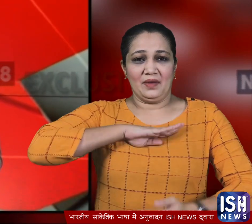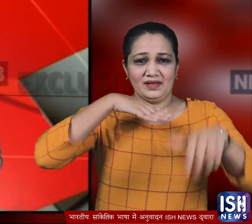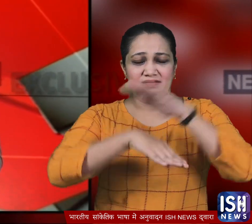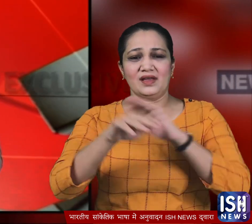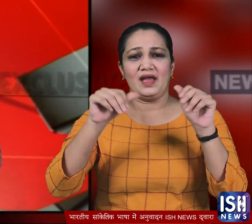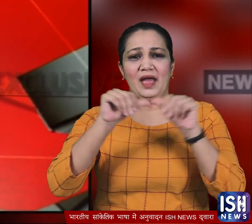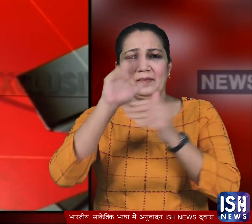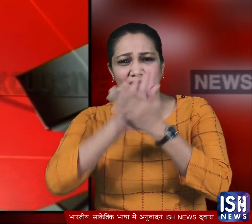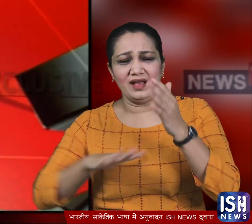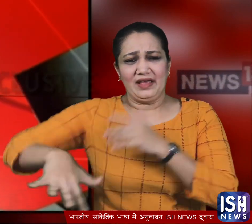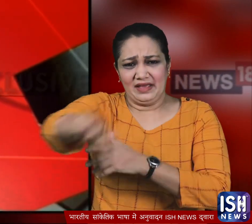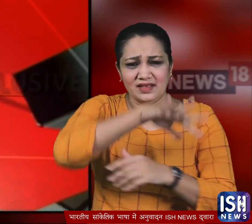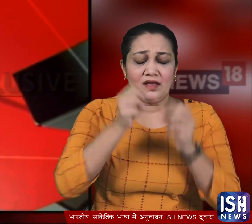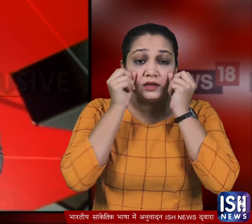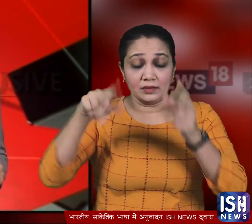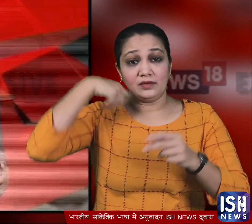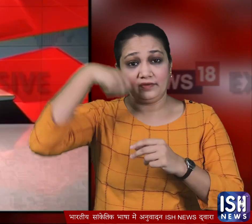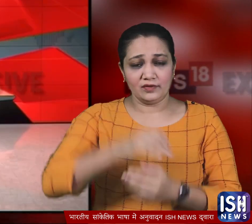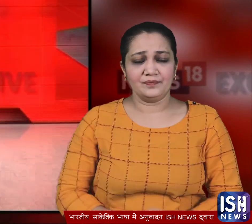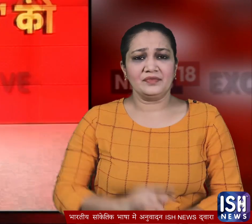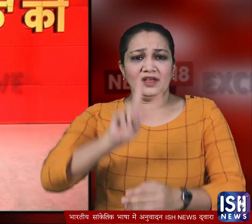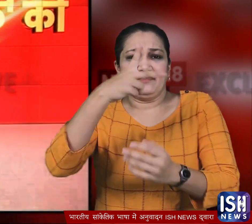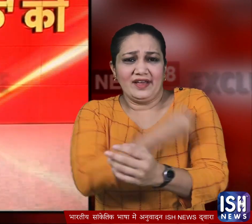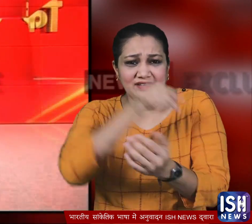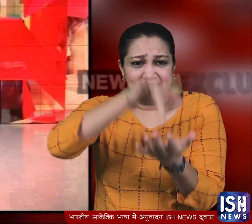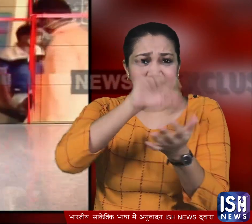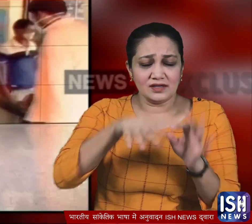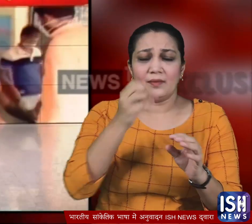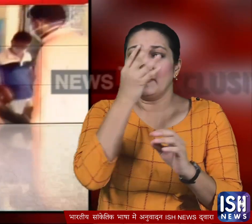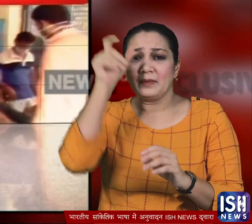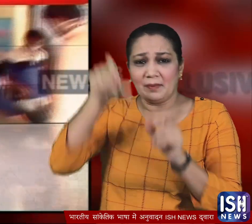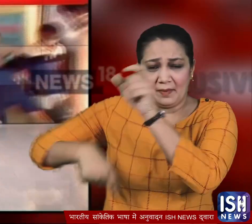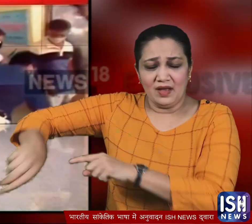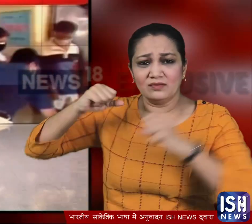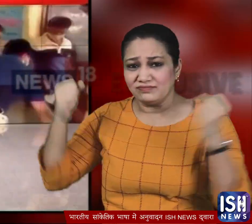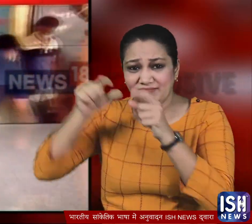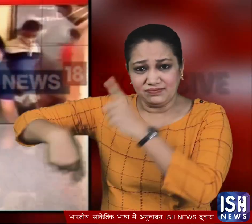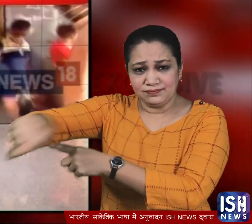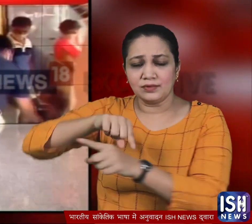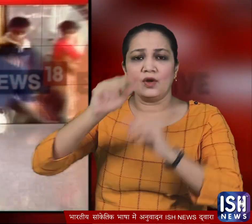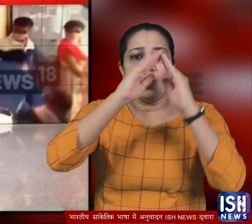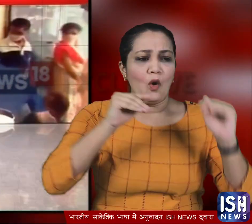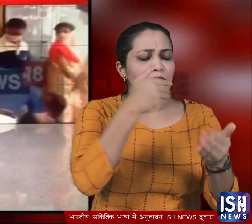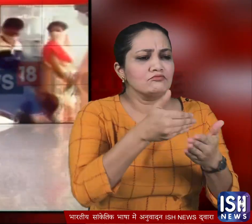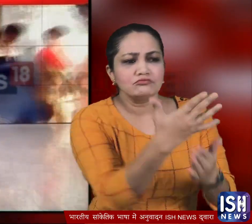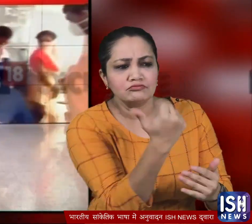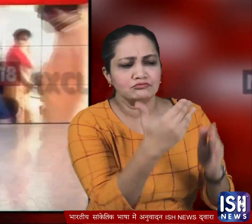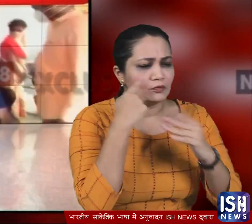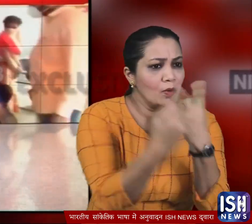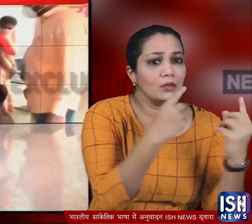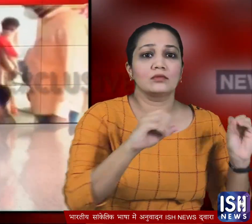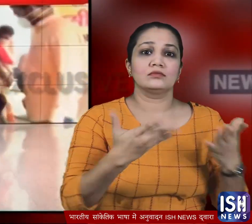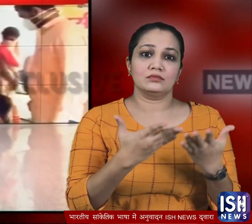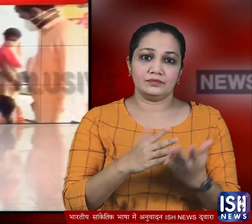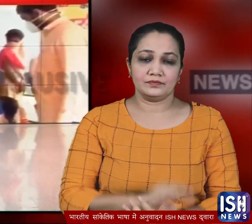महाराष्ट्र के अहमदनगर से एक हैरान करने वाली तस्वीर सामने आई, जहां एक वैक्सीन सेंटर पर बीजेपी के कुछ कार्यकर्ताओं ने लोगों के घर का पता जांचना शुरू कर